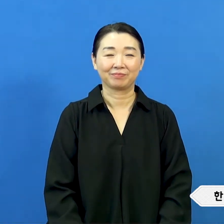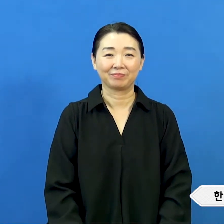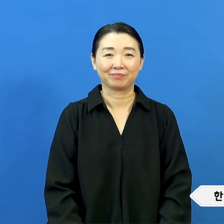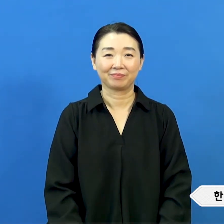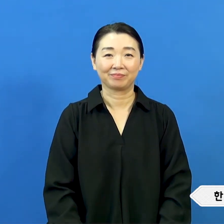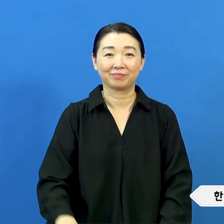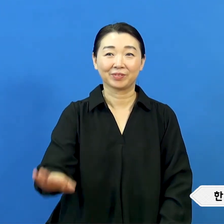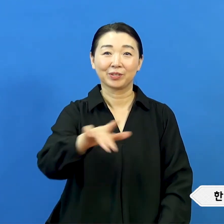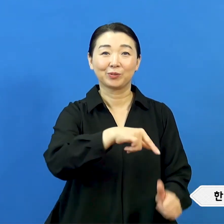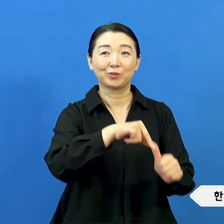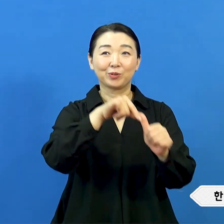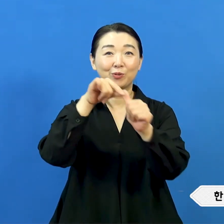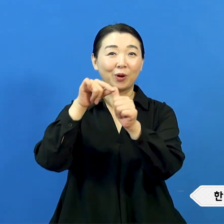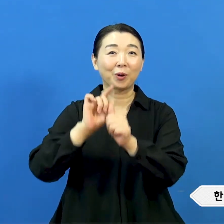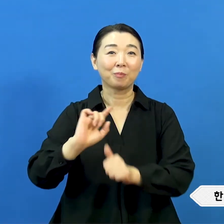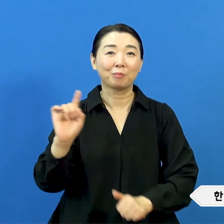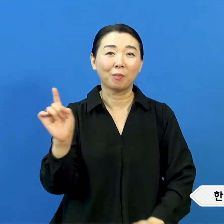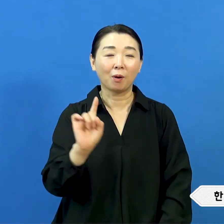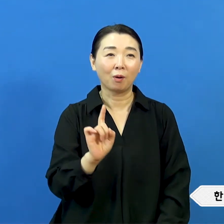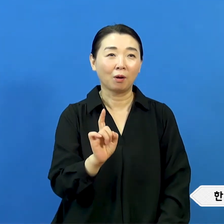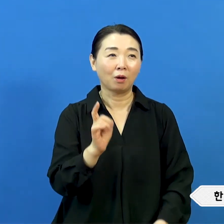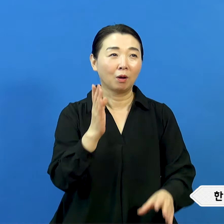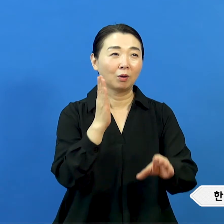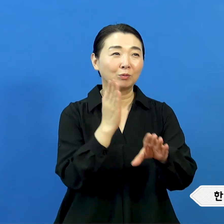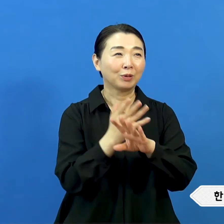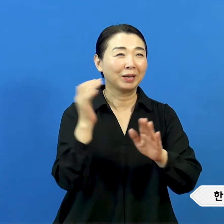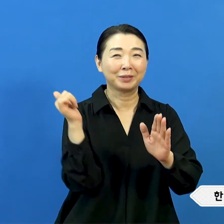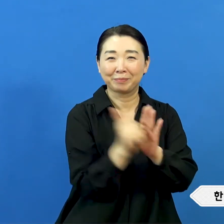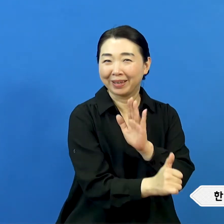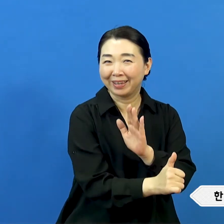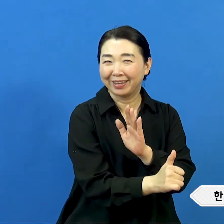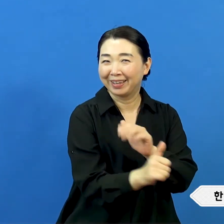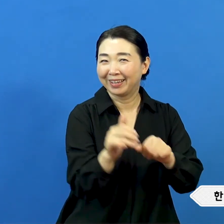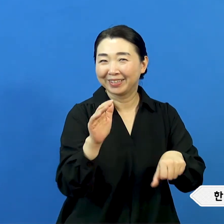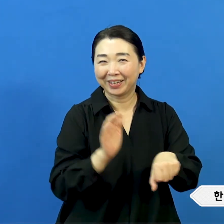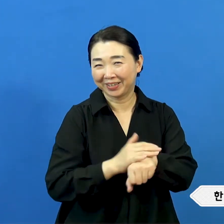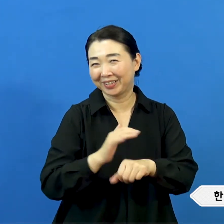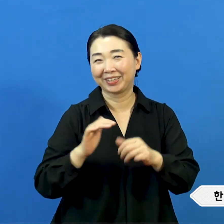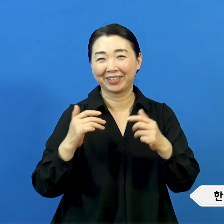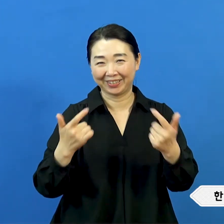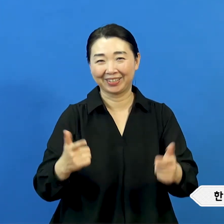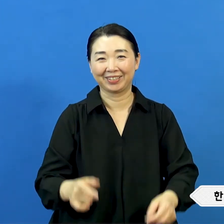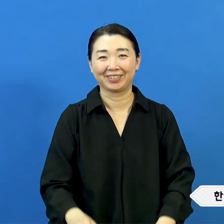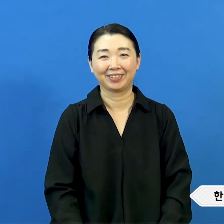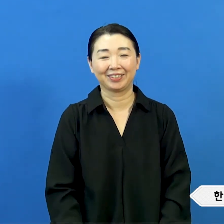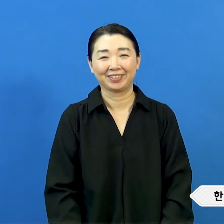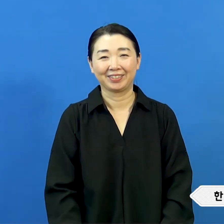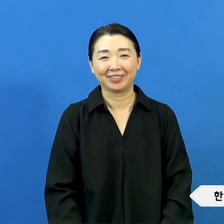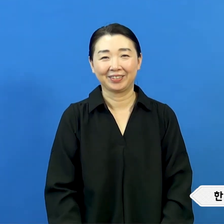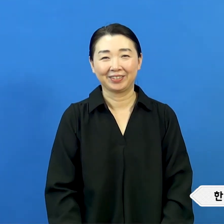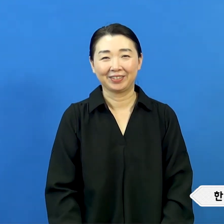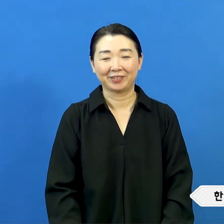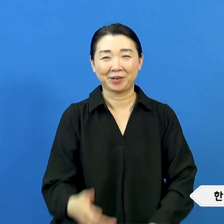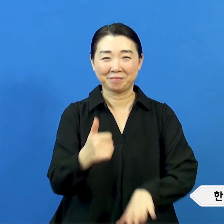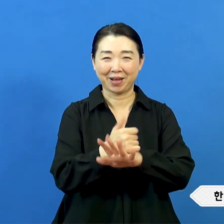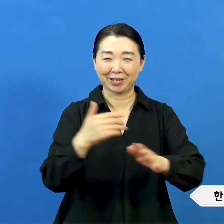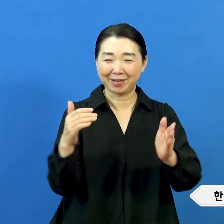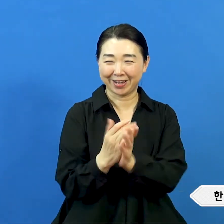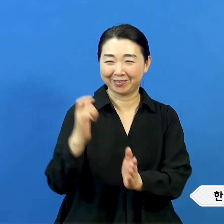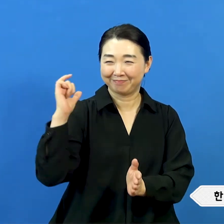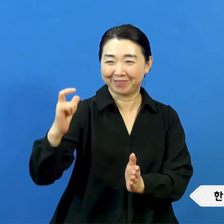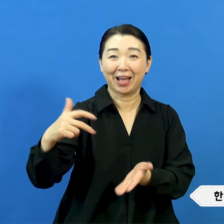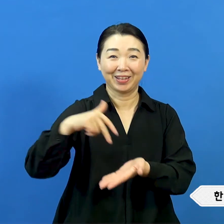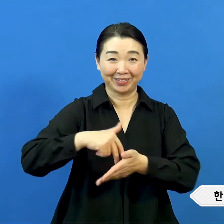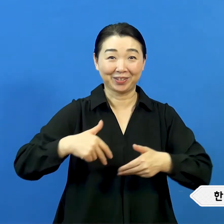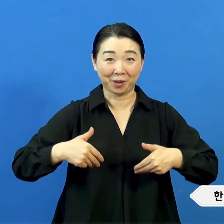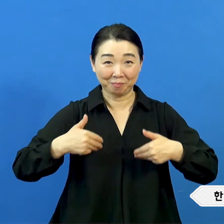우리의 구원은 절대로 도중에서 실패하거나 잘못되거나 하지 않고 견고하게 서 있고,